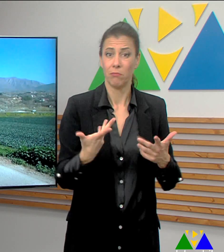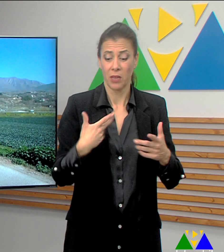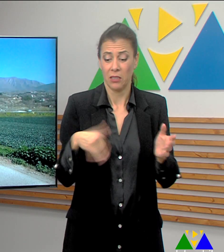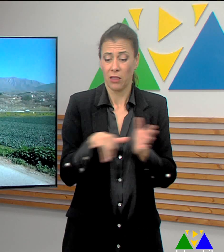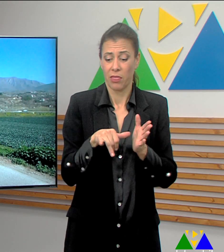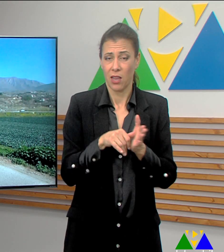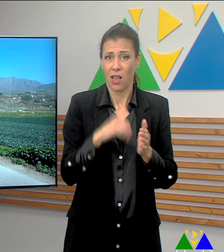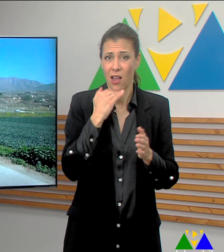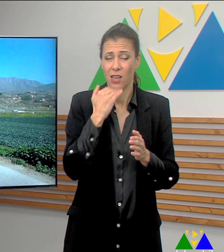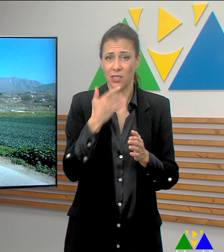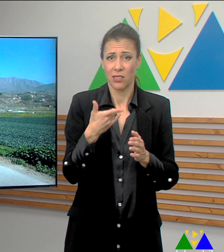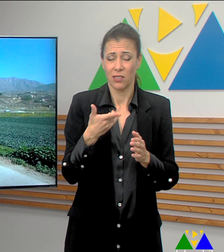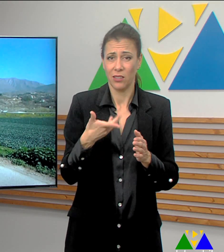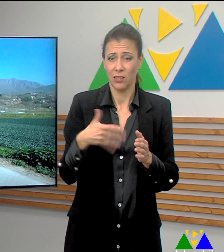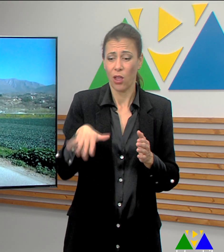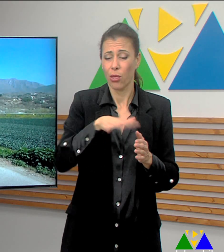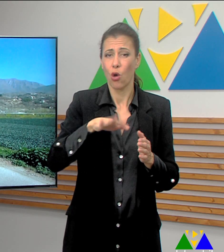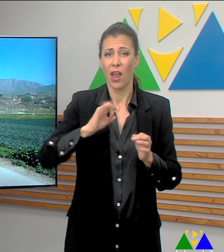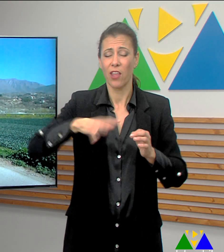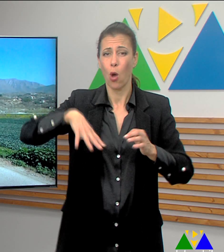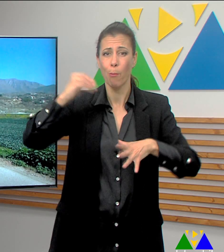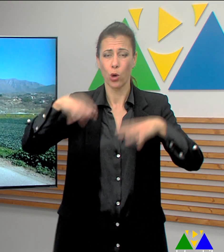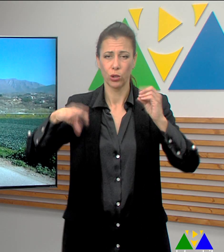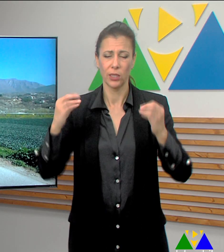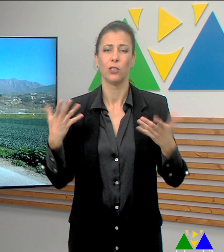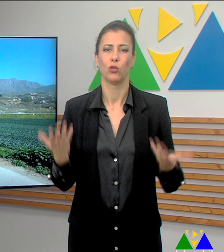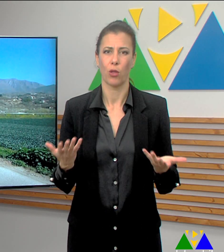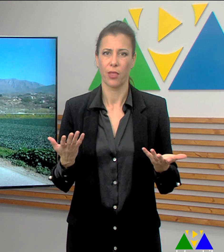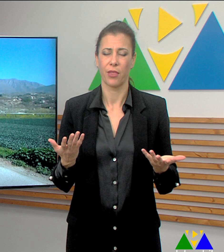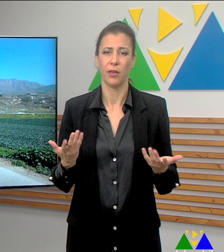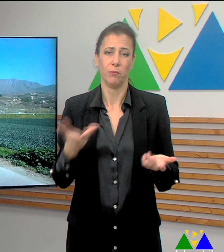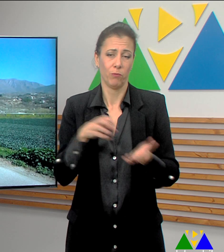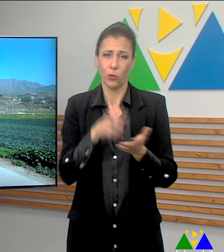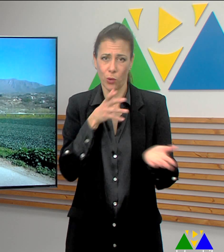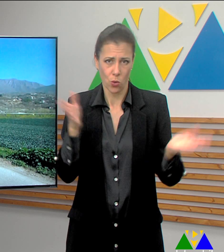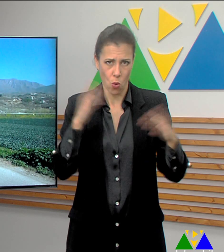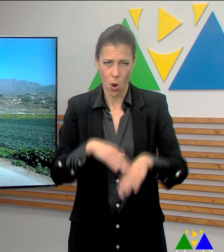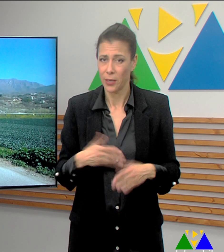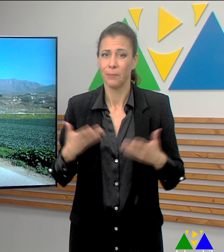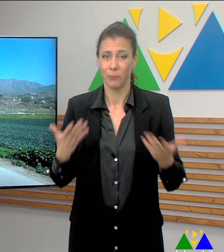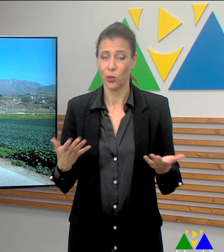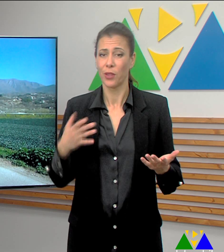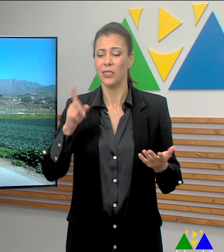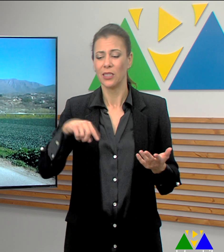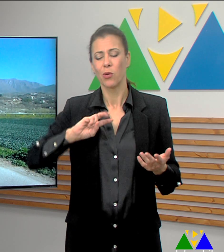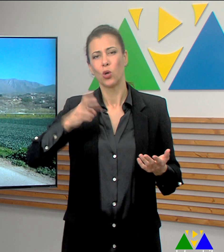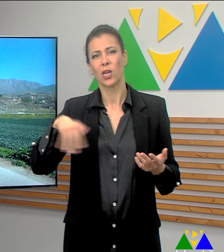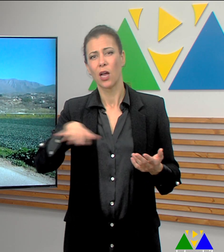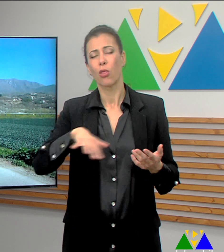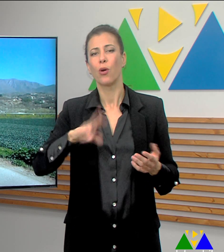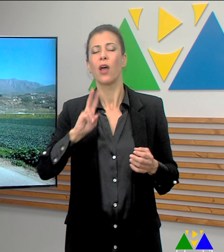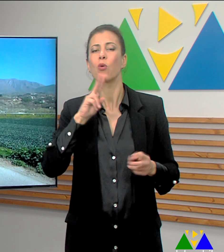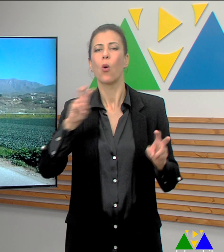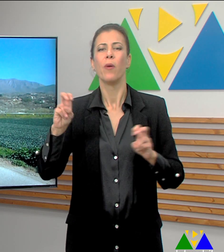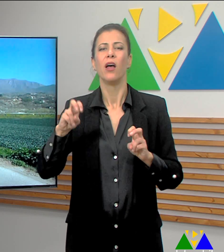pegados ya casi a la zona de los montes, ¿no? Es decir, que indudablemente, o Pucha Nueva, que está por debajo de la